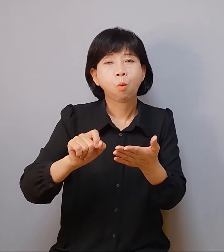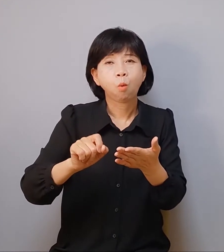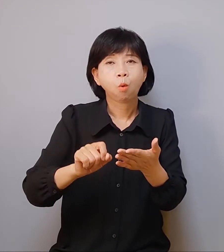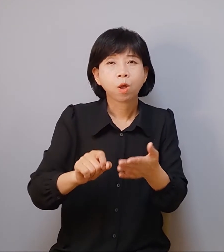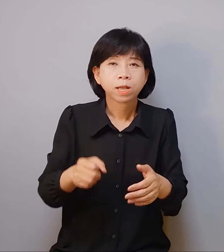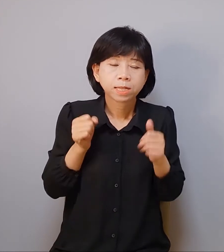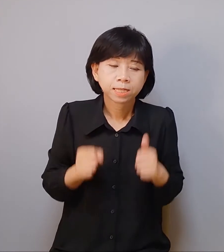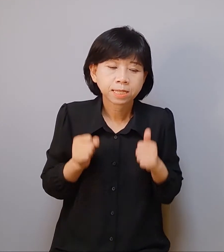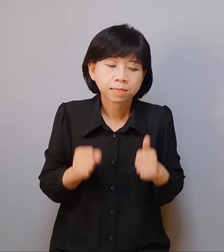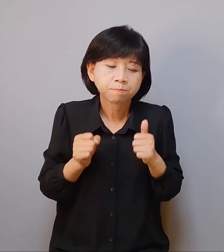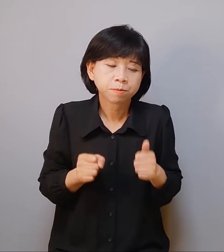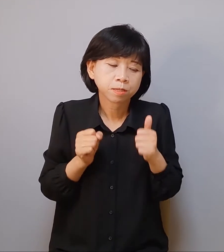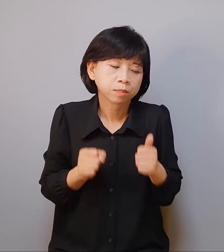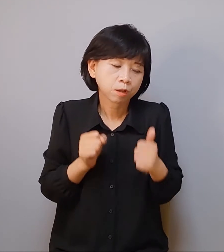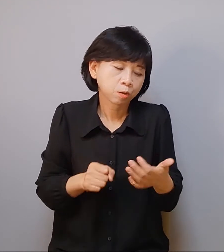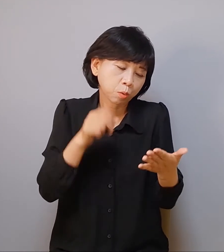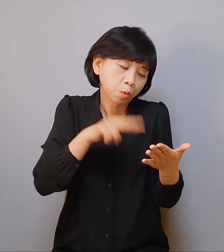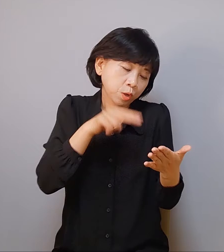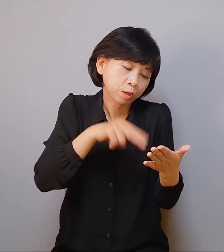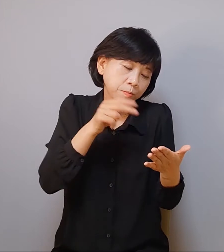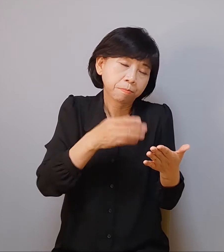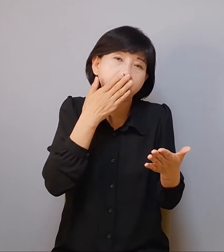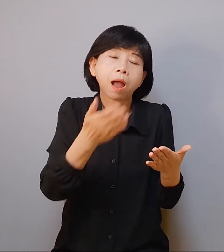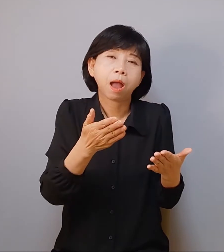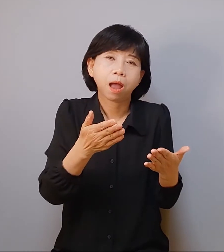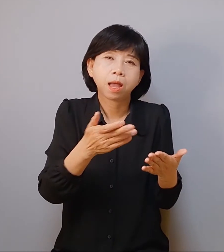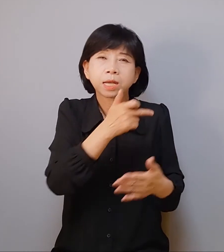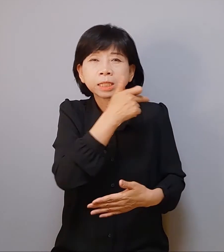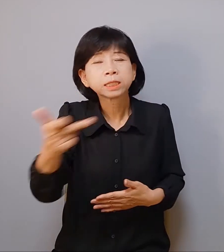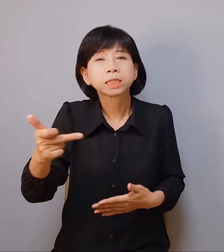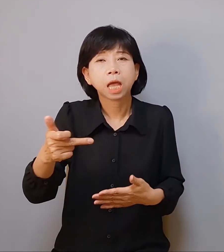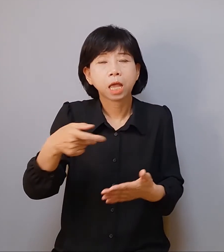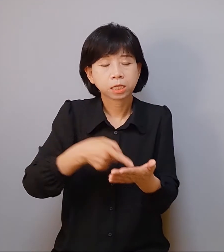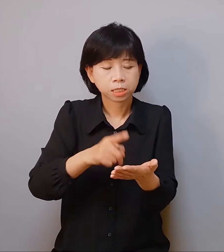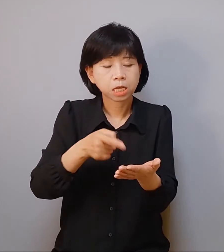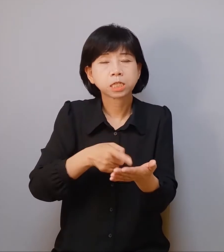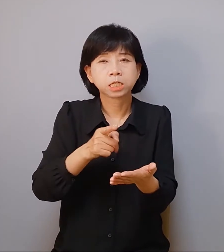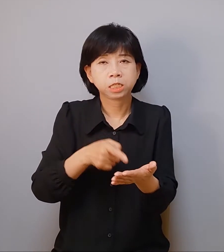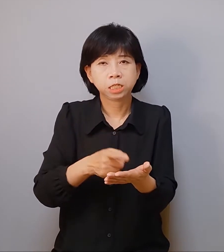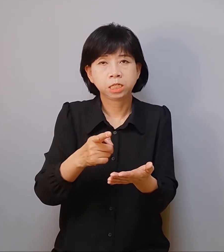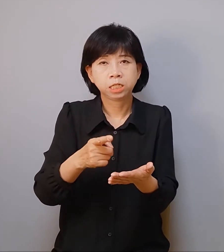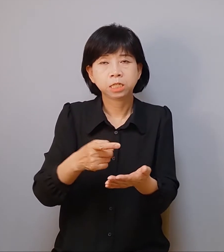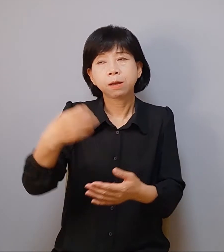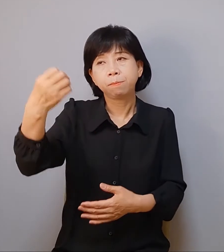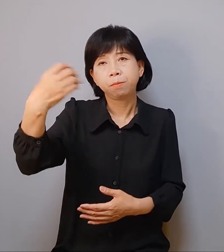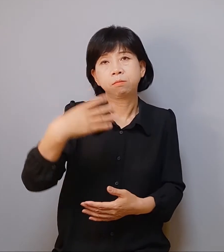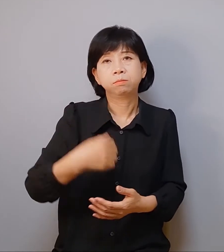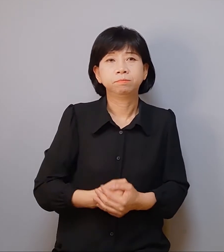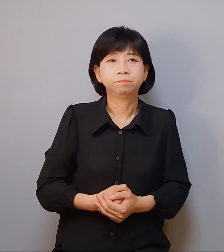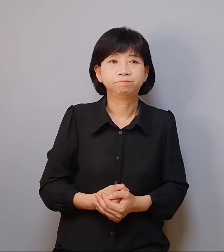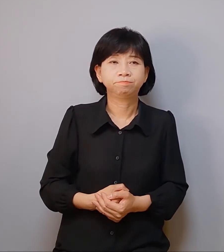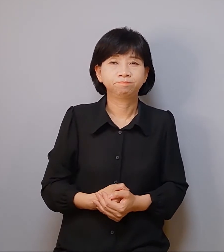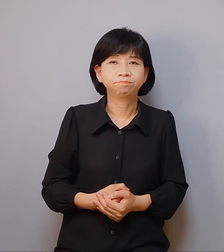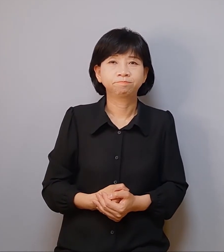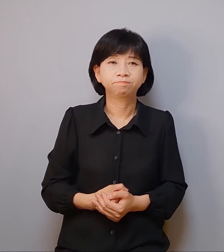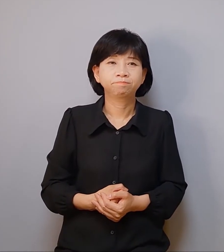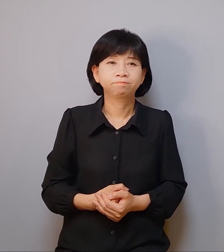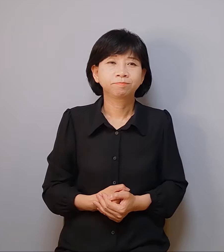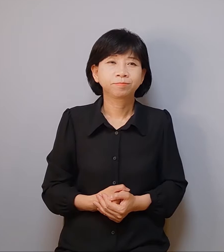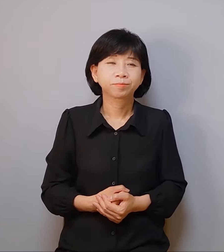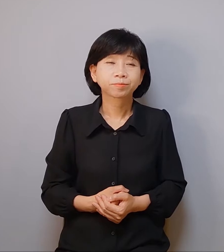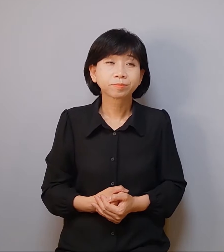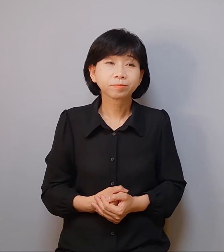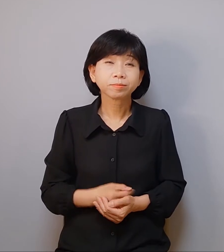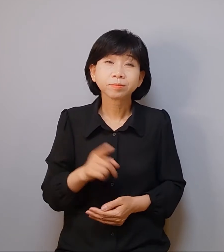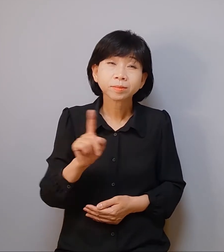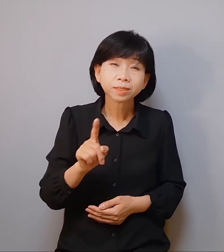달려가면서도 보여 읽혀지도록 크게, 그리고 색이라는 거예요. 그러니까 이 말씀은 잘